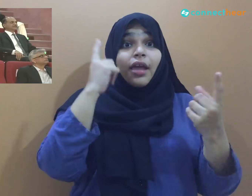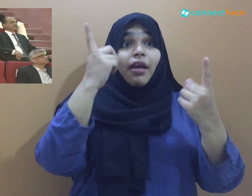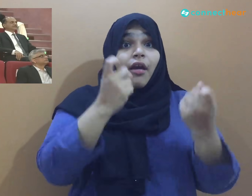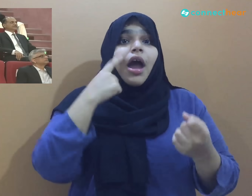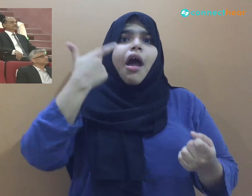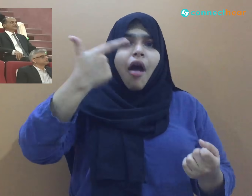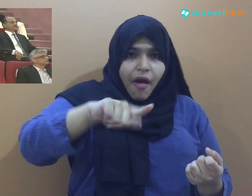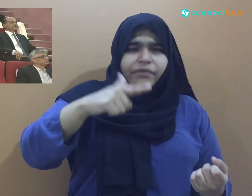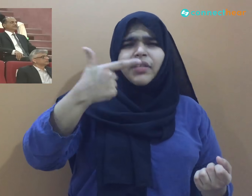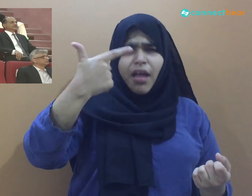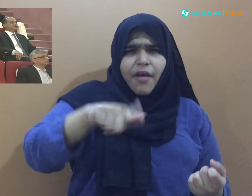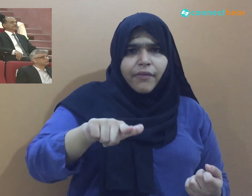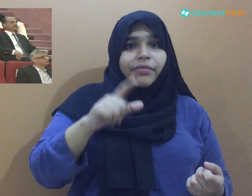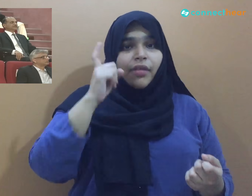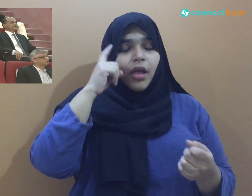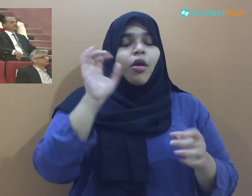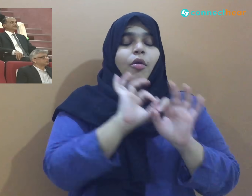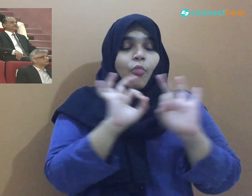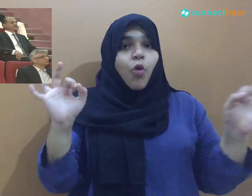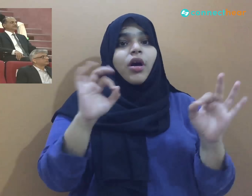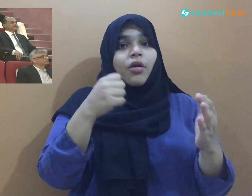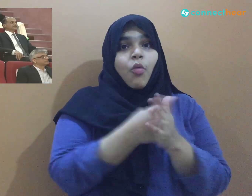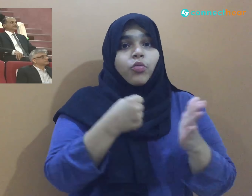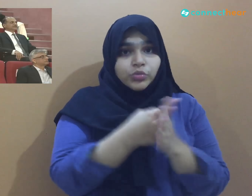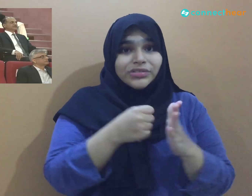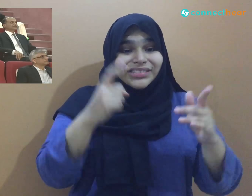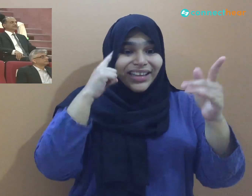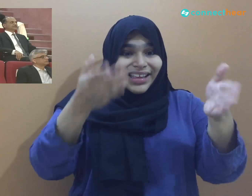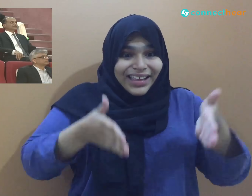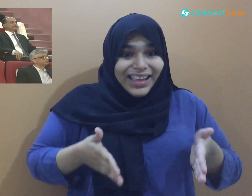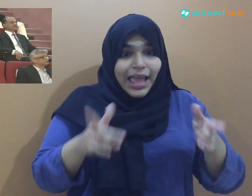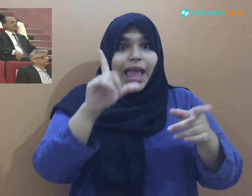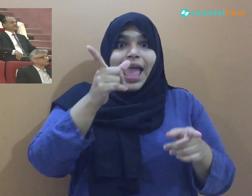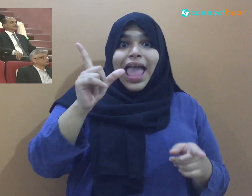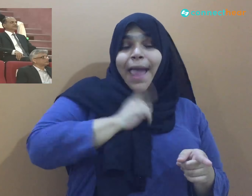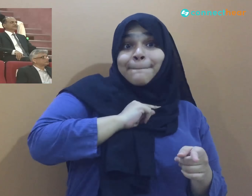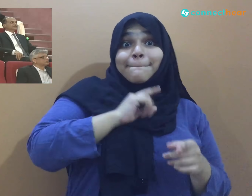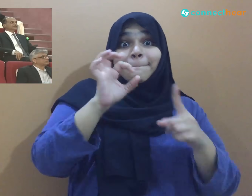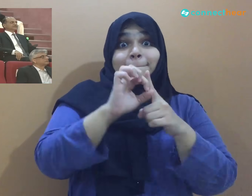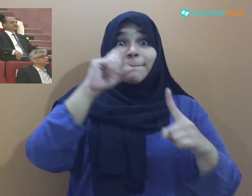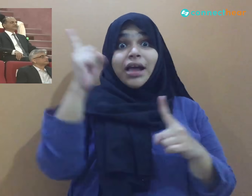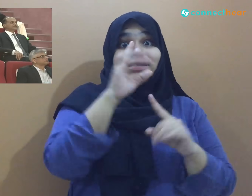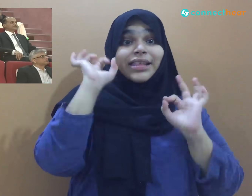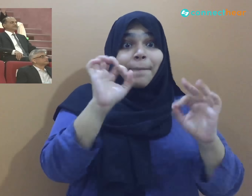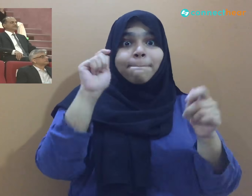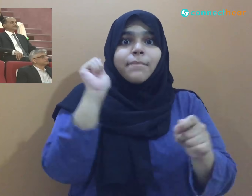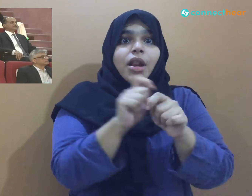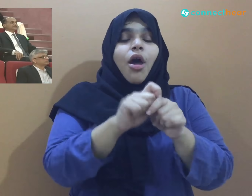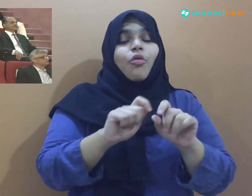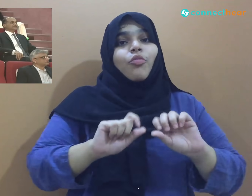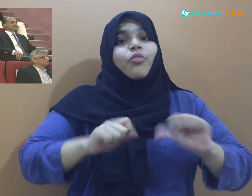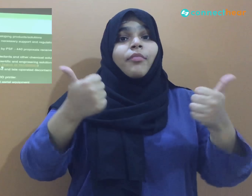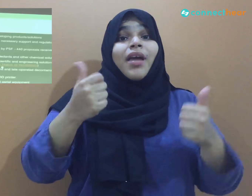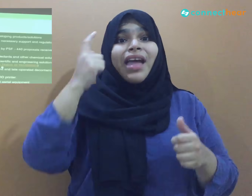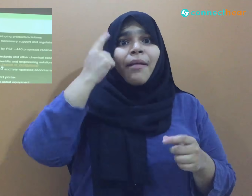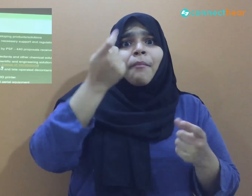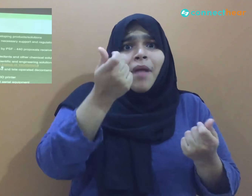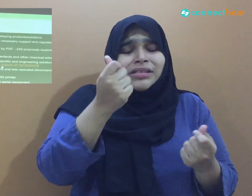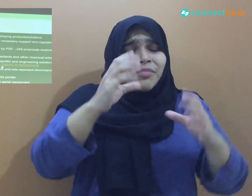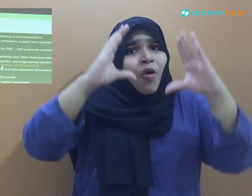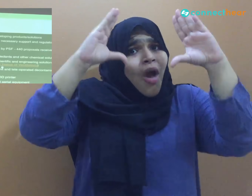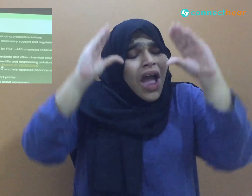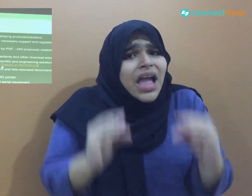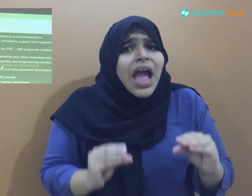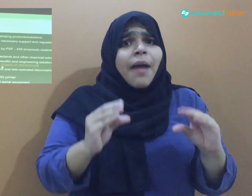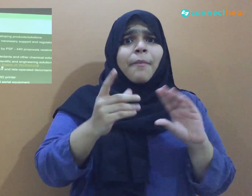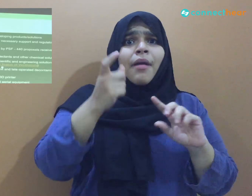ان ویکس وی آر ہوپنگ کہ ہم اپنے وینٹیلیٹرز جو ہیں وہ بنا لیں گے. اور اس وقت جو ہماری قیمت ہے وینٹیلیٹرز کی وہ بہت سستی